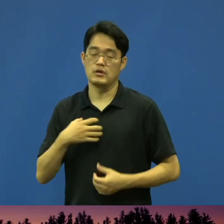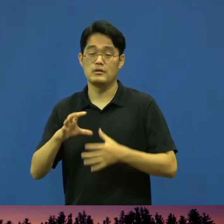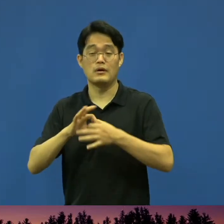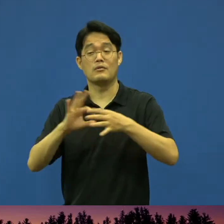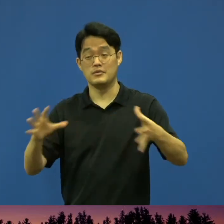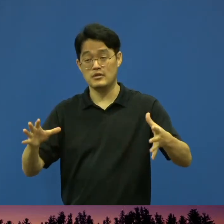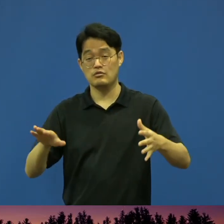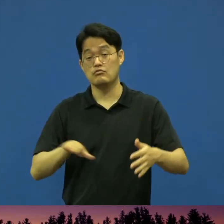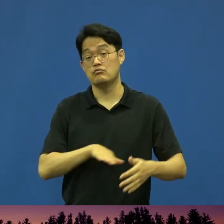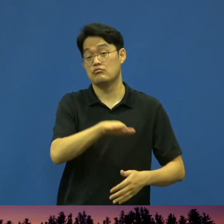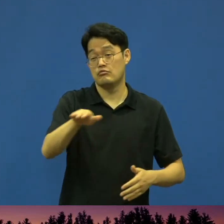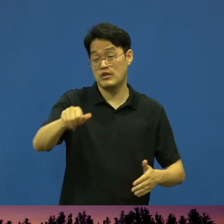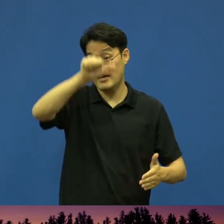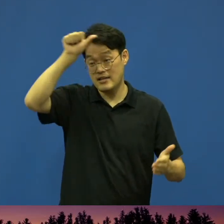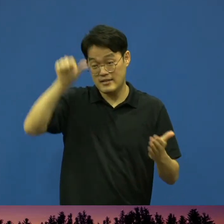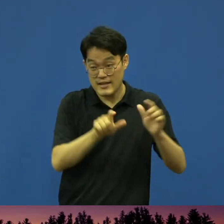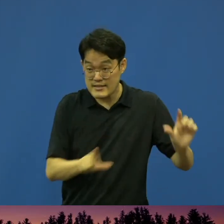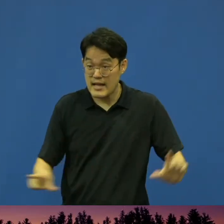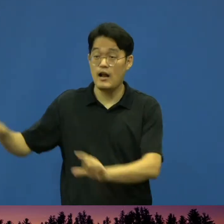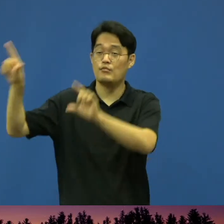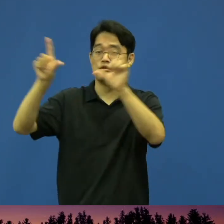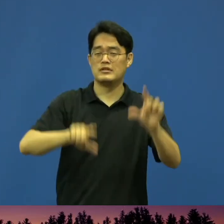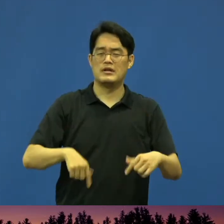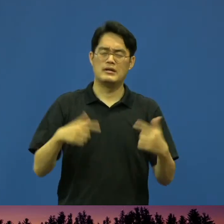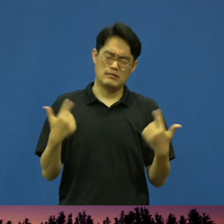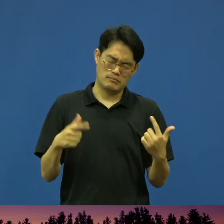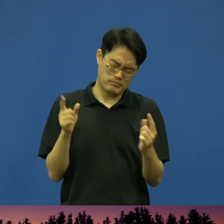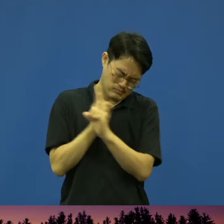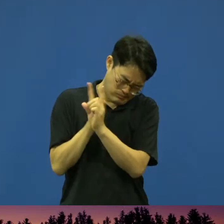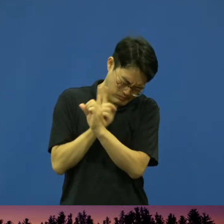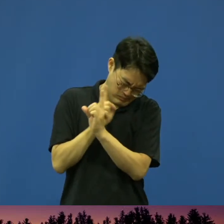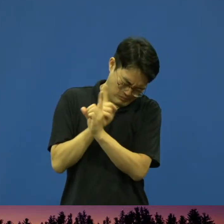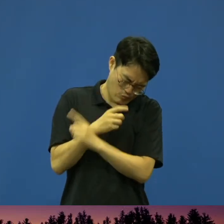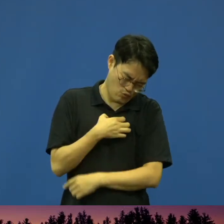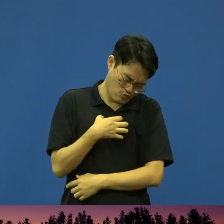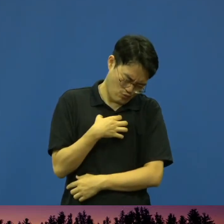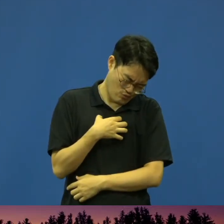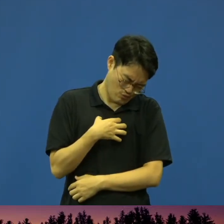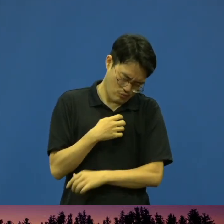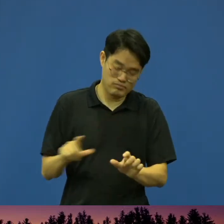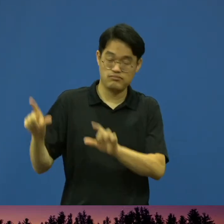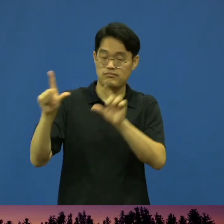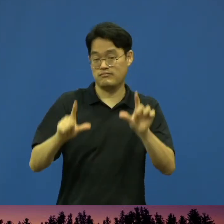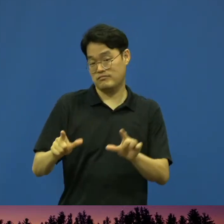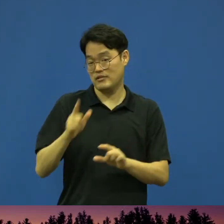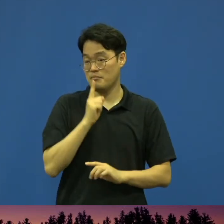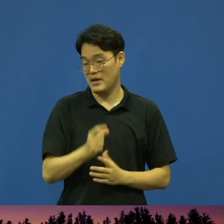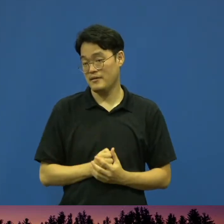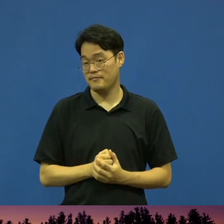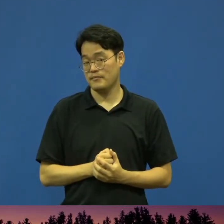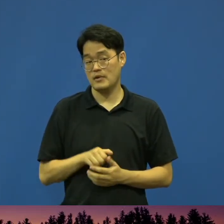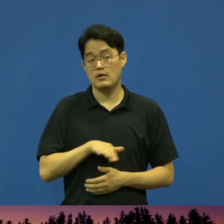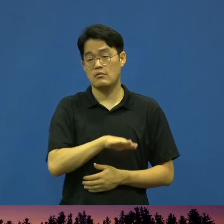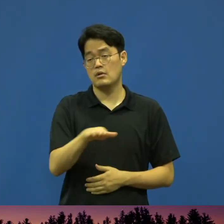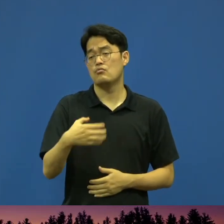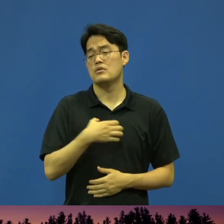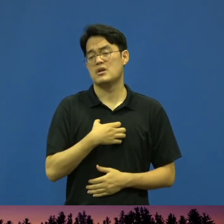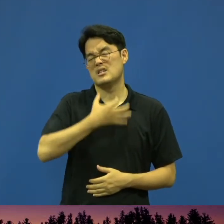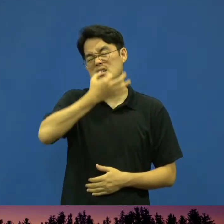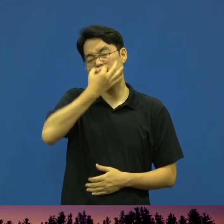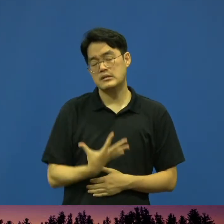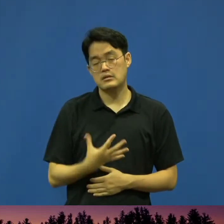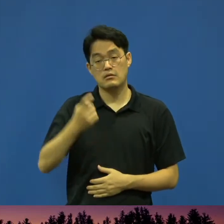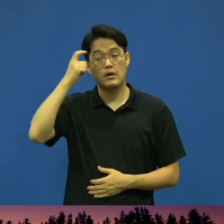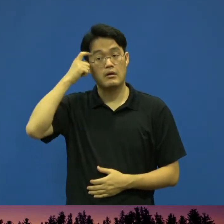우리의 인생은 위기투성이라는 것을 날마다 우리는 기억해야 합니다. 그렇다면 인생의 위기가 힘든 이유가 뭡니까?